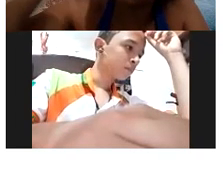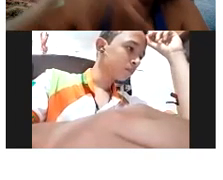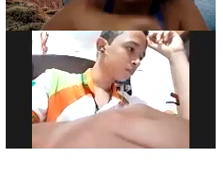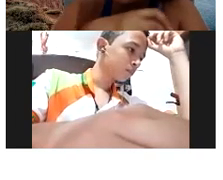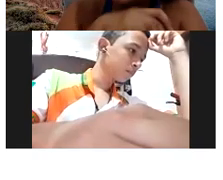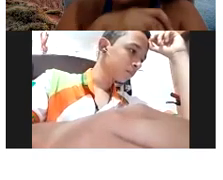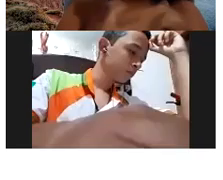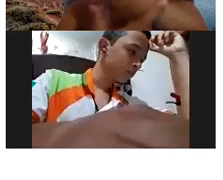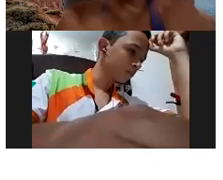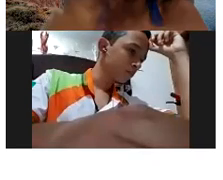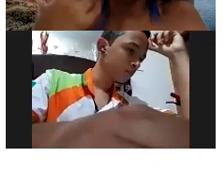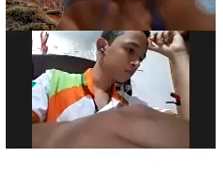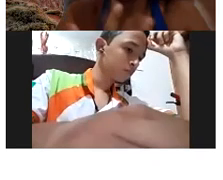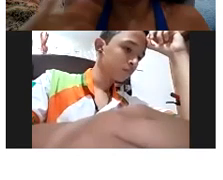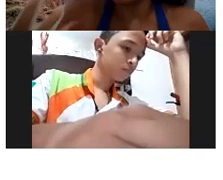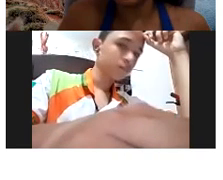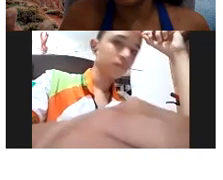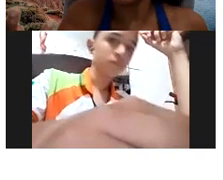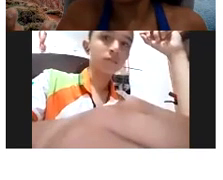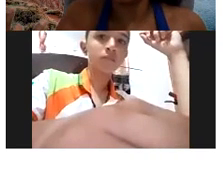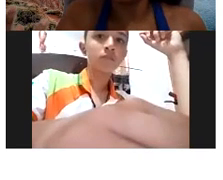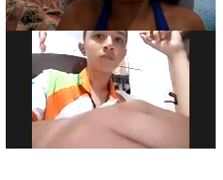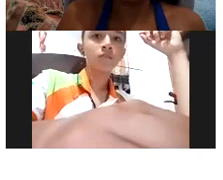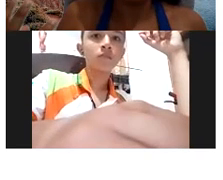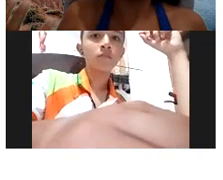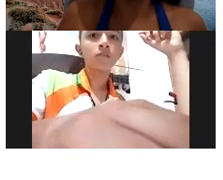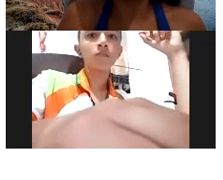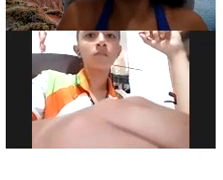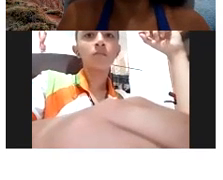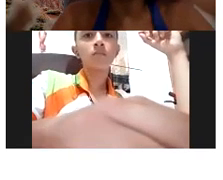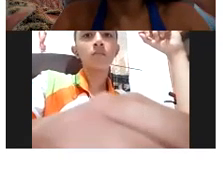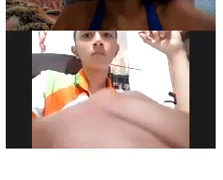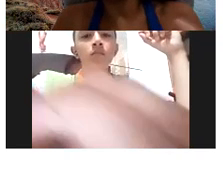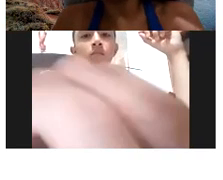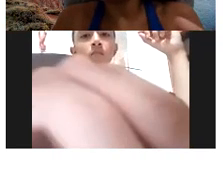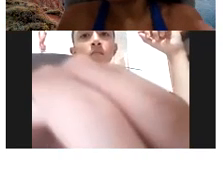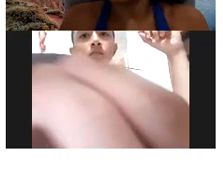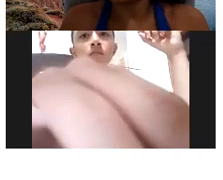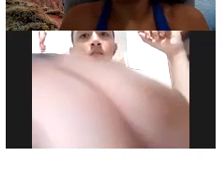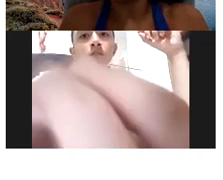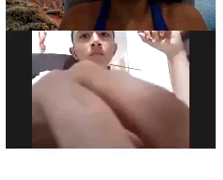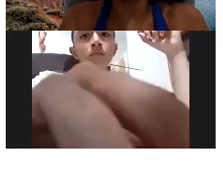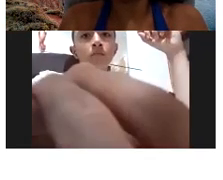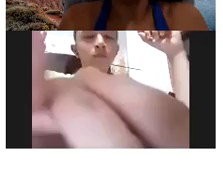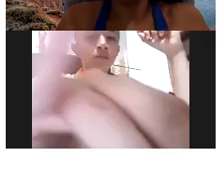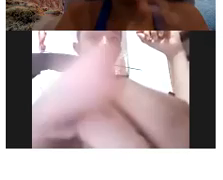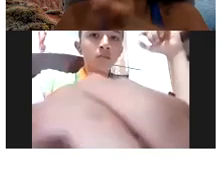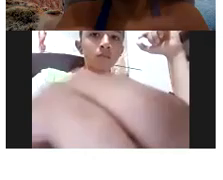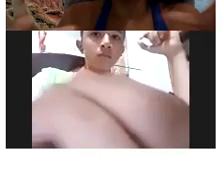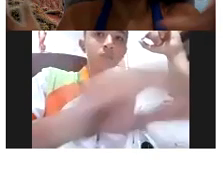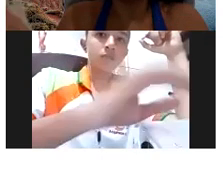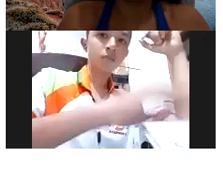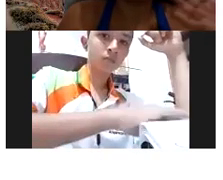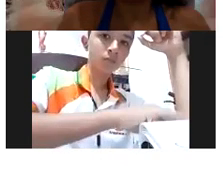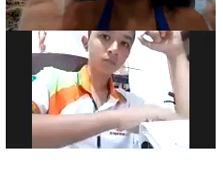joguei ácido clorídrico em cima aconteceu uma reação química ali né e surgiram duas novas substâncias Tá certo